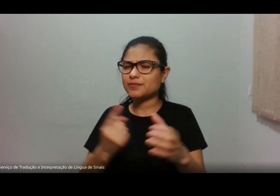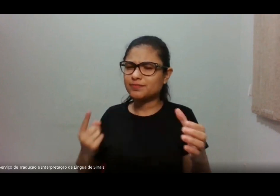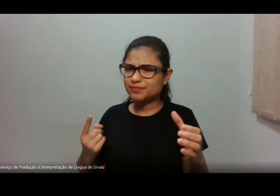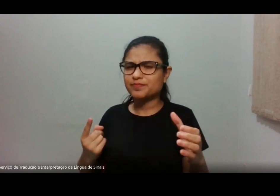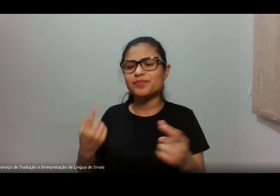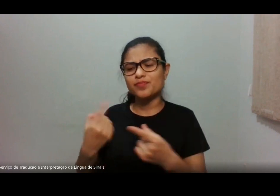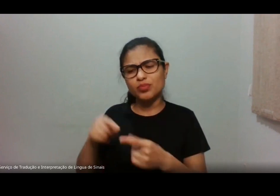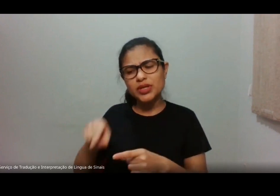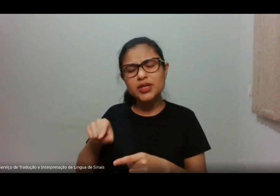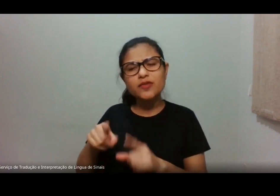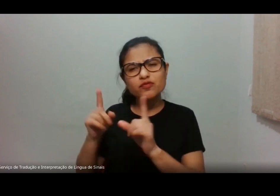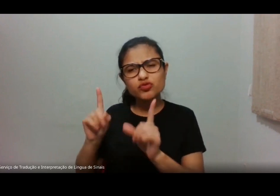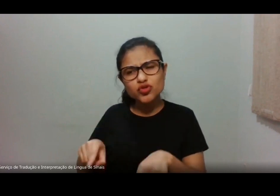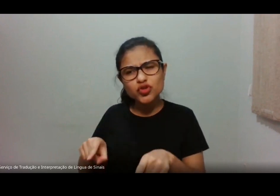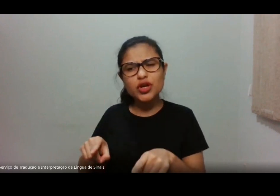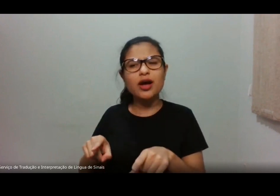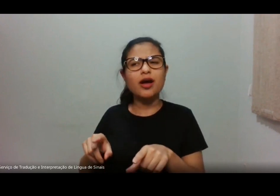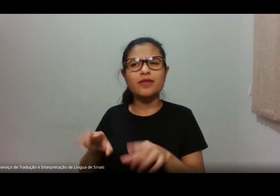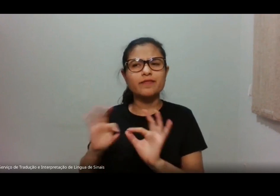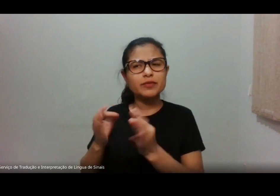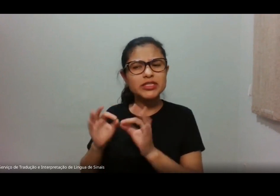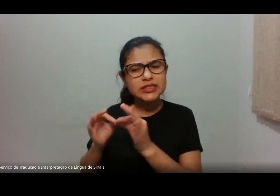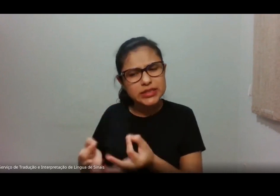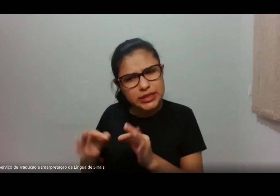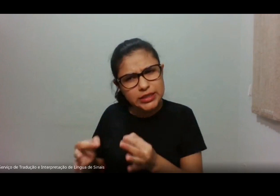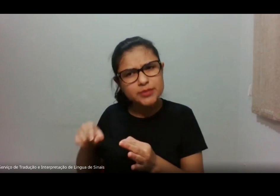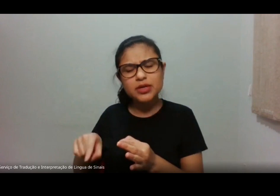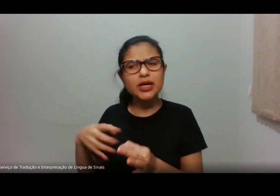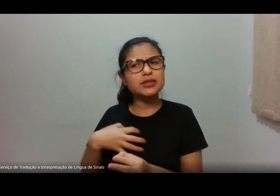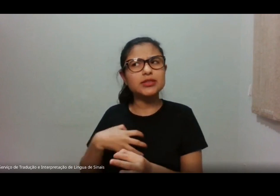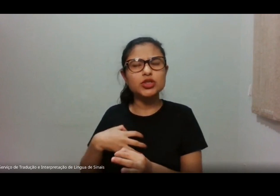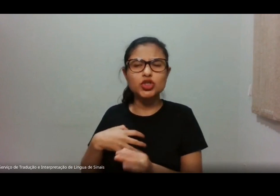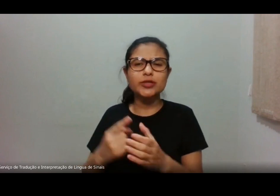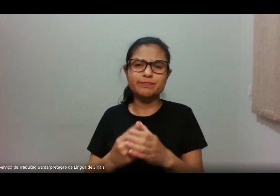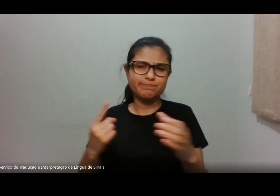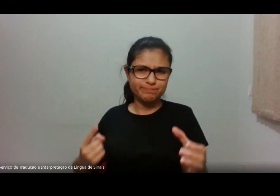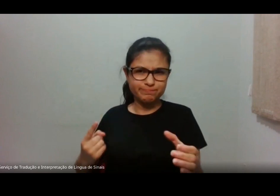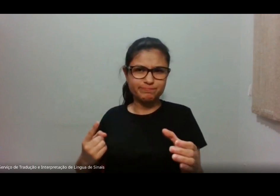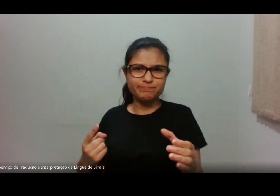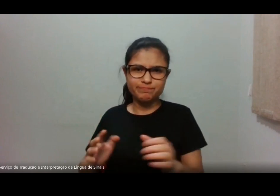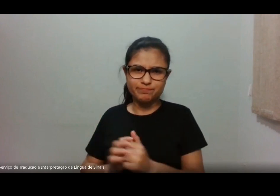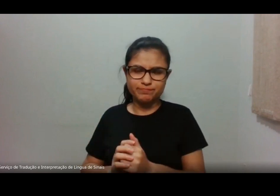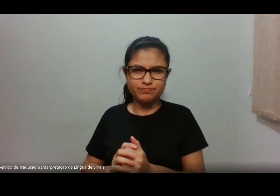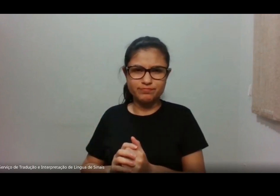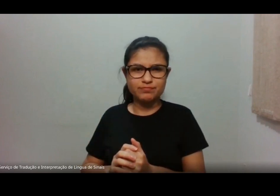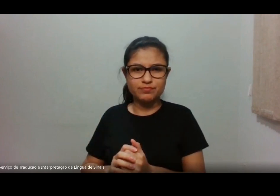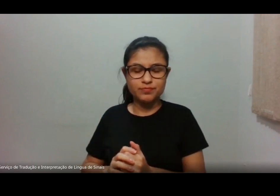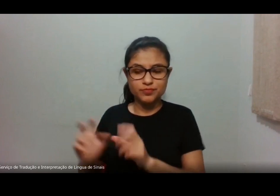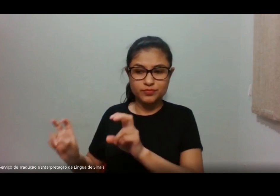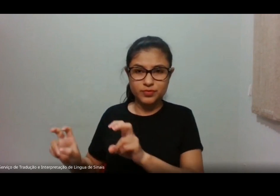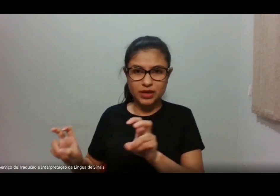como pequeno funcionário de origem pobre. Então, final de citação.